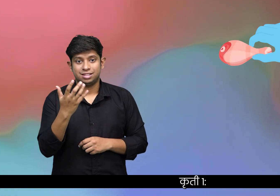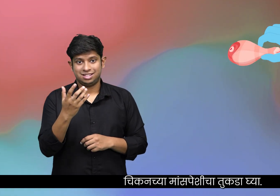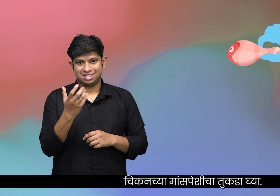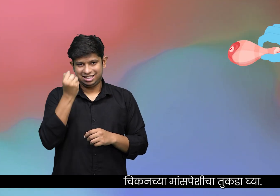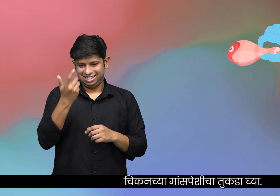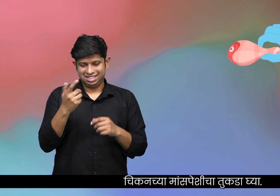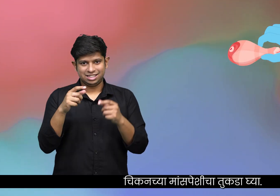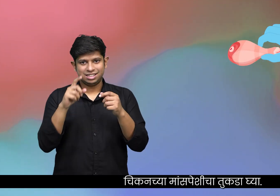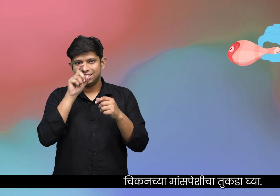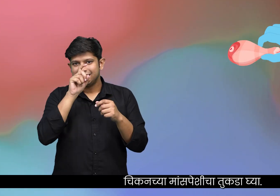चिकनच्या